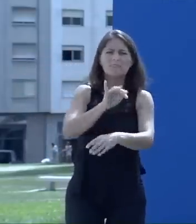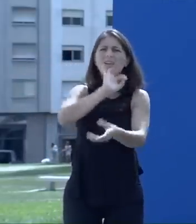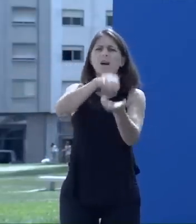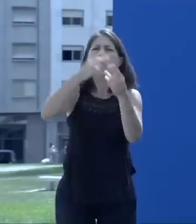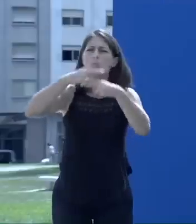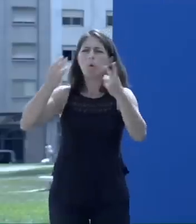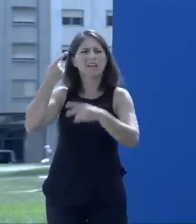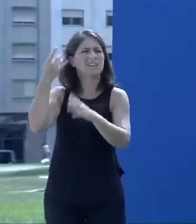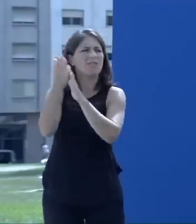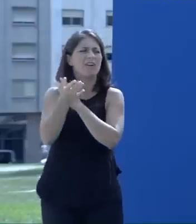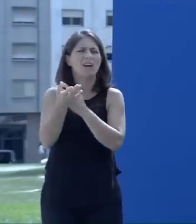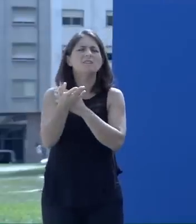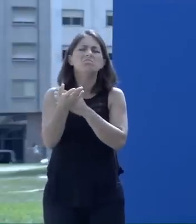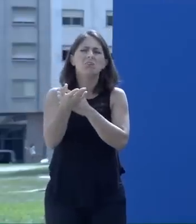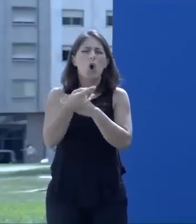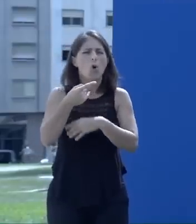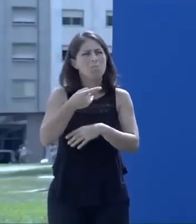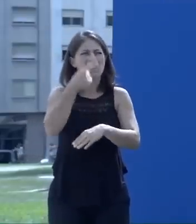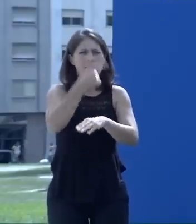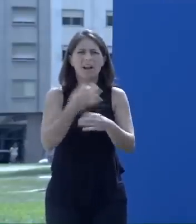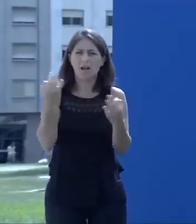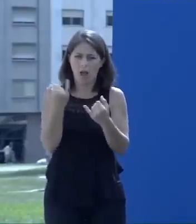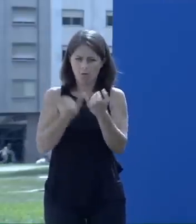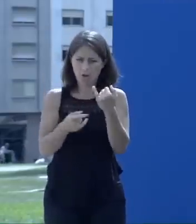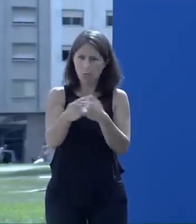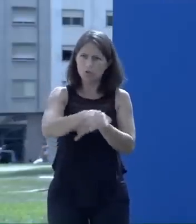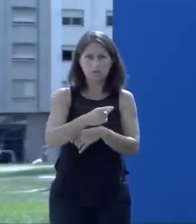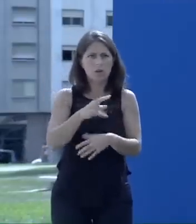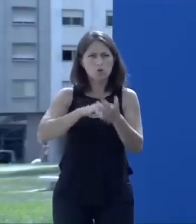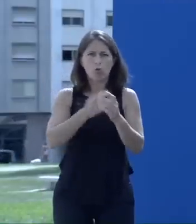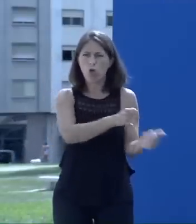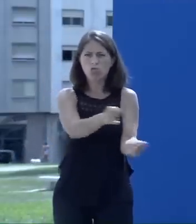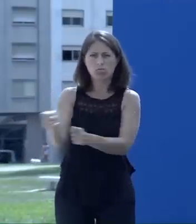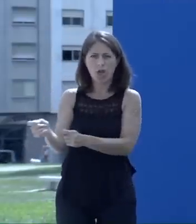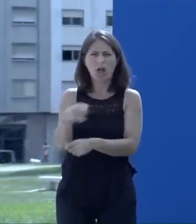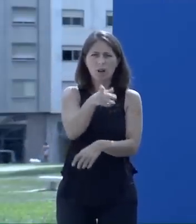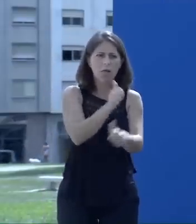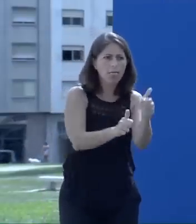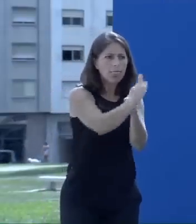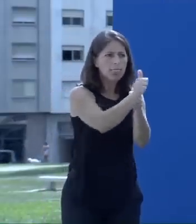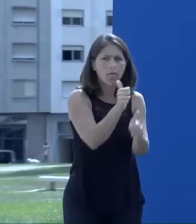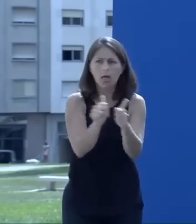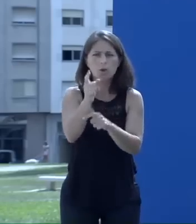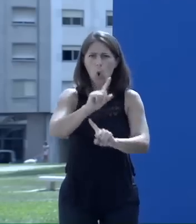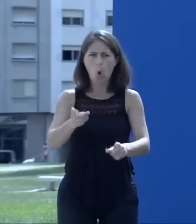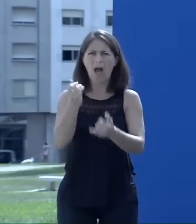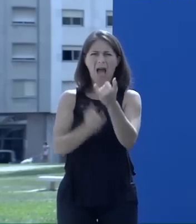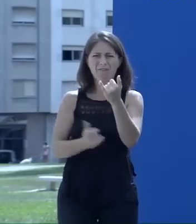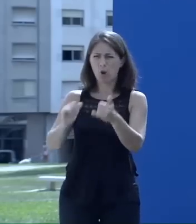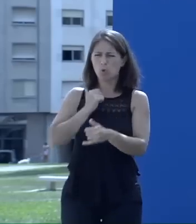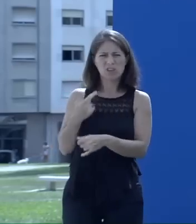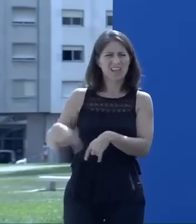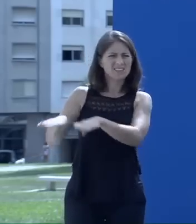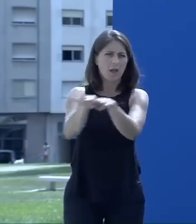para intervir nas desigualdades sociais e acabar con elas, para palialas, non para privilexiar a ninguén, sino para que todo o mundo teña as mesmas